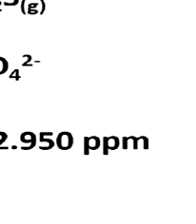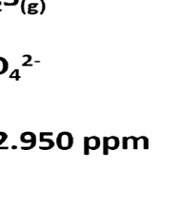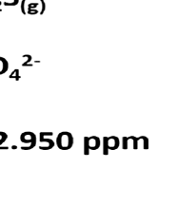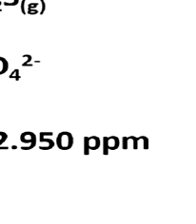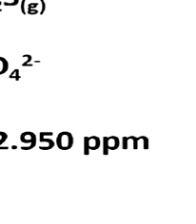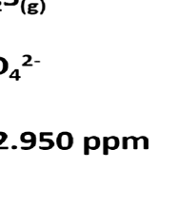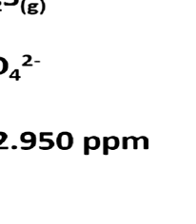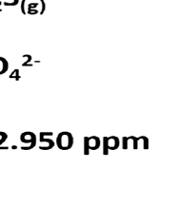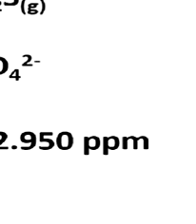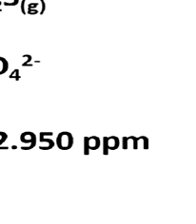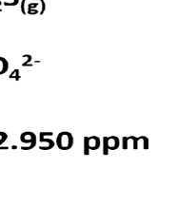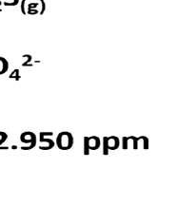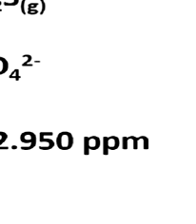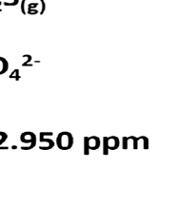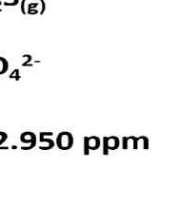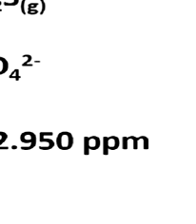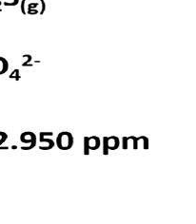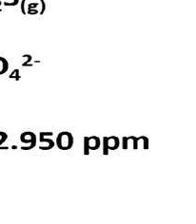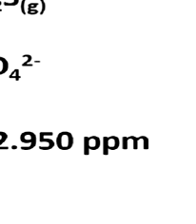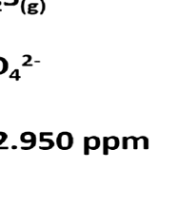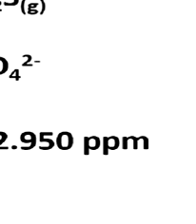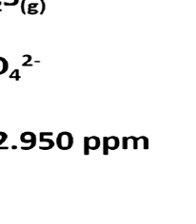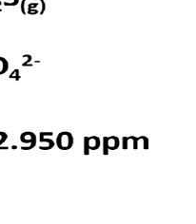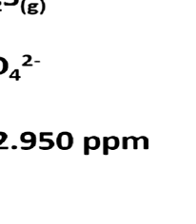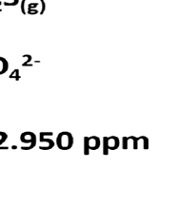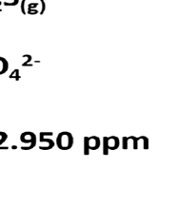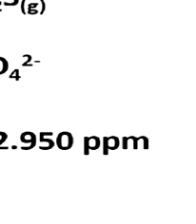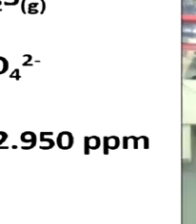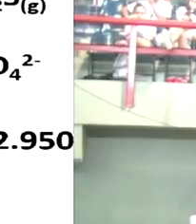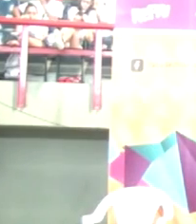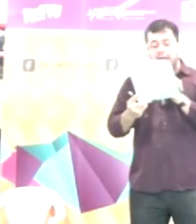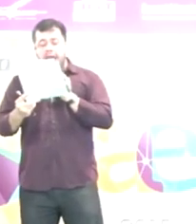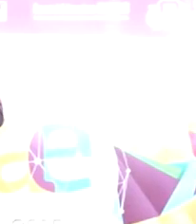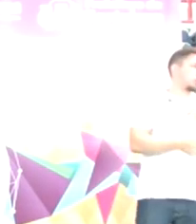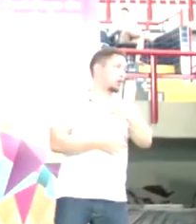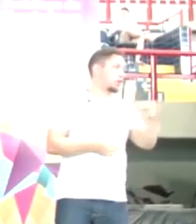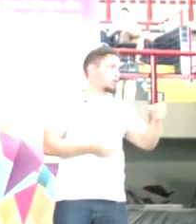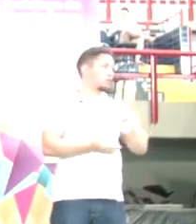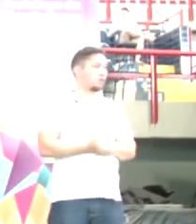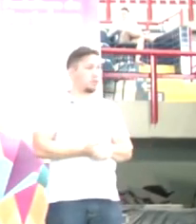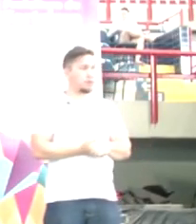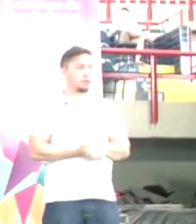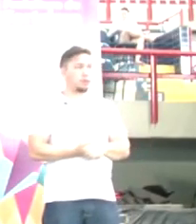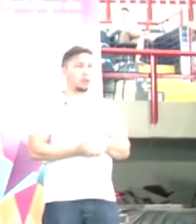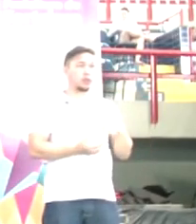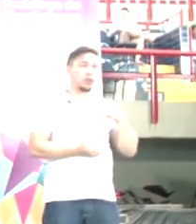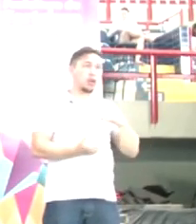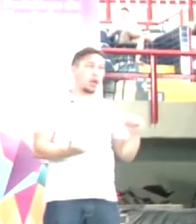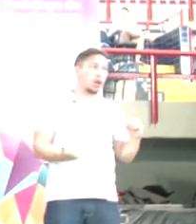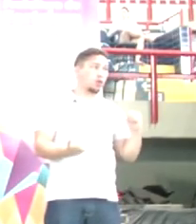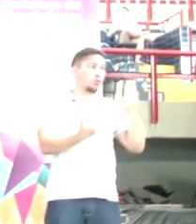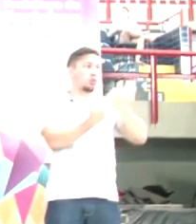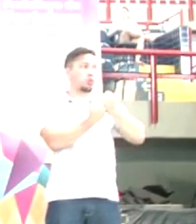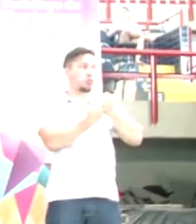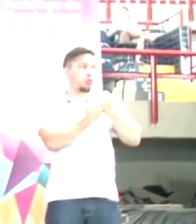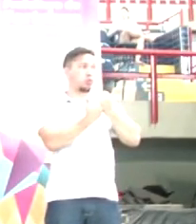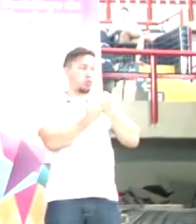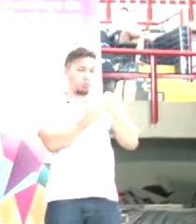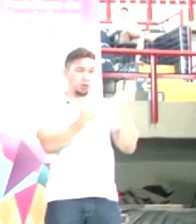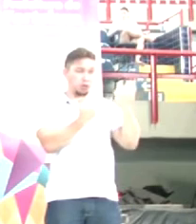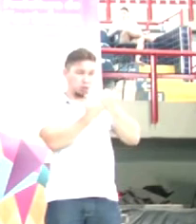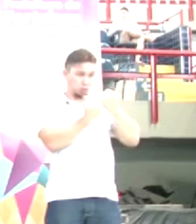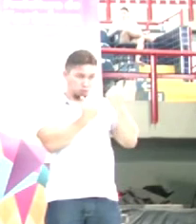questão. Olha o que é que o Enem pede para você aí, ó. A substituição do